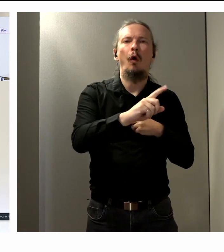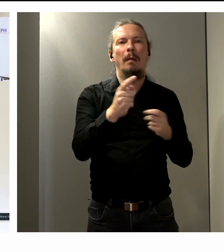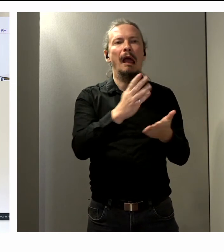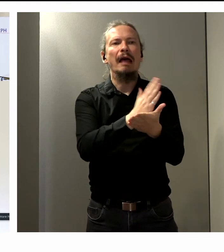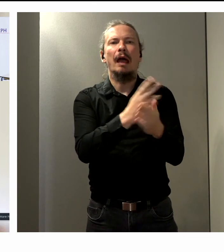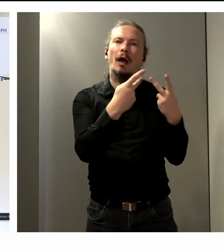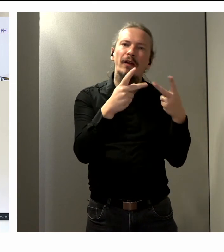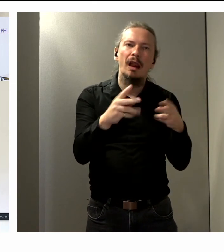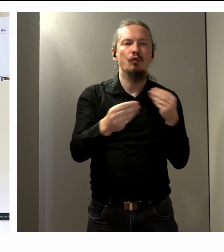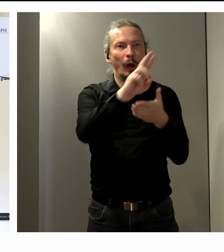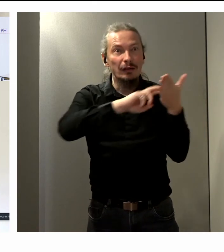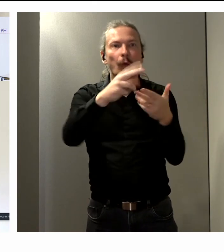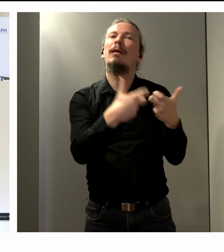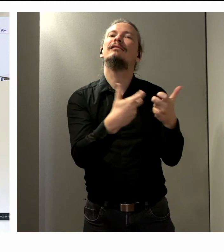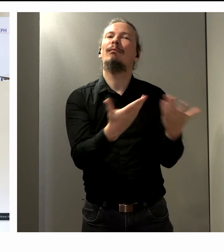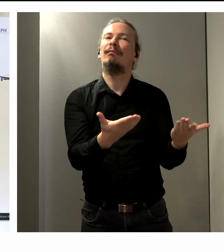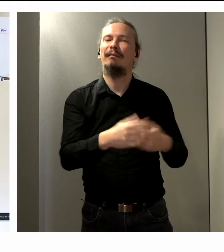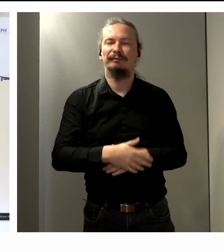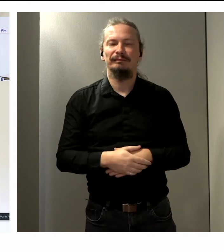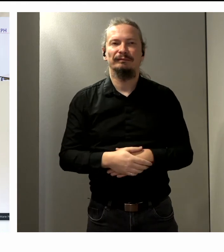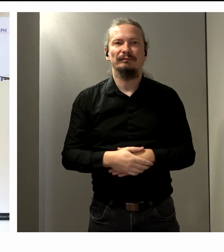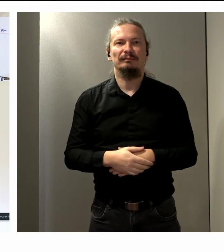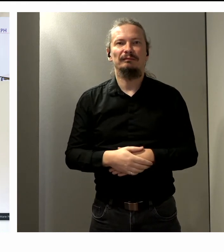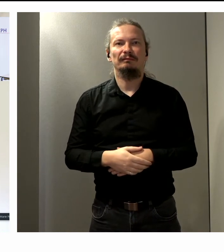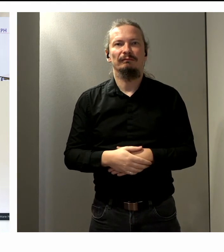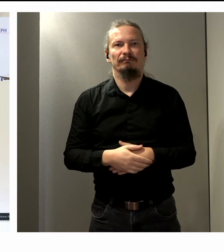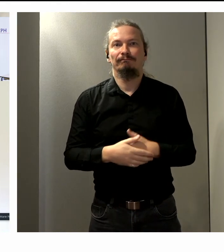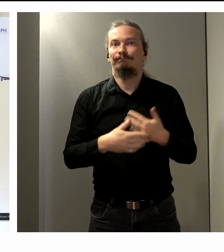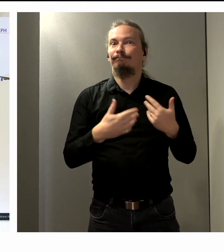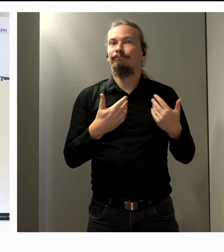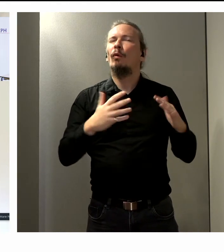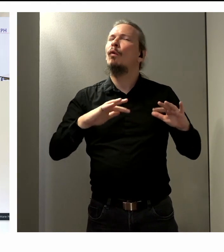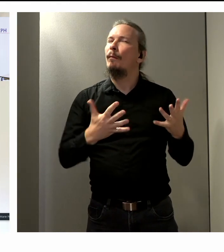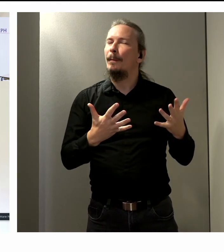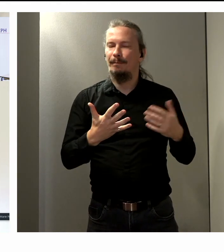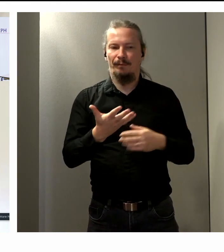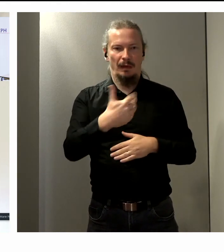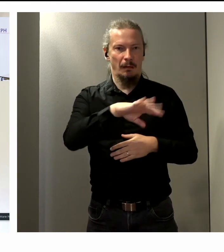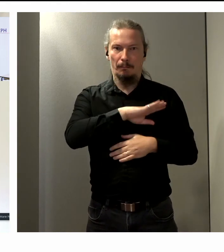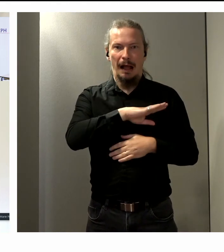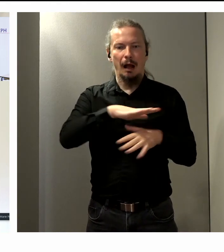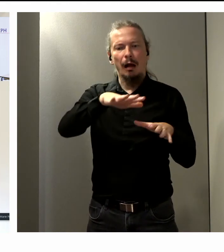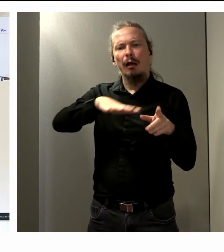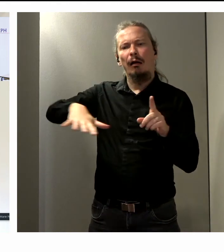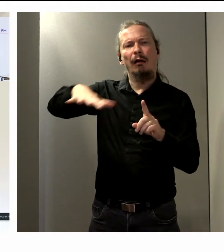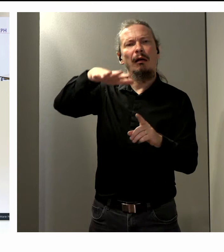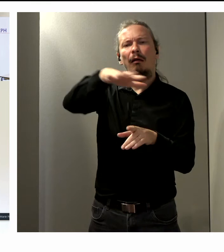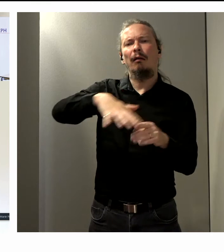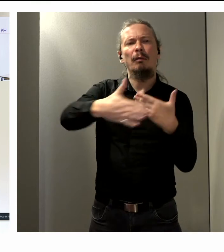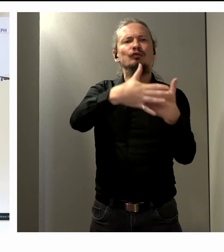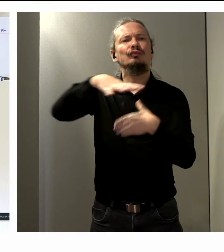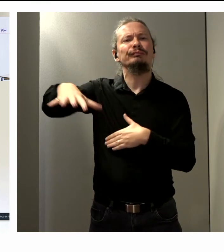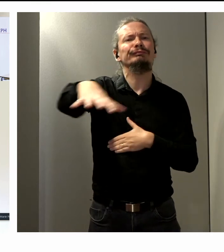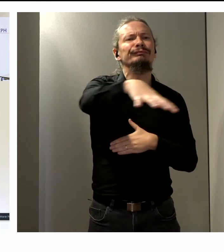les intercommunalités ou la région. Je dirais en favorisant un tissu local